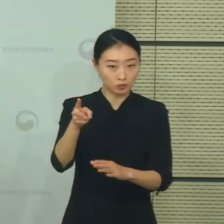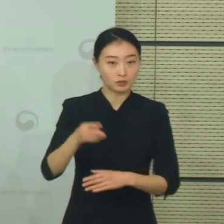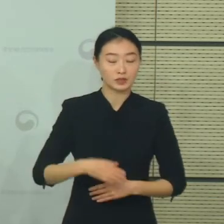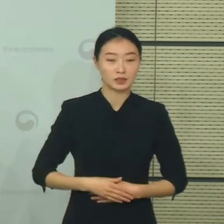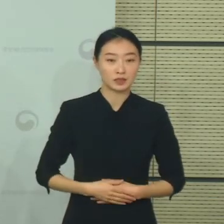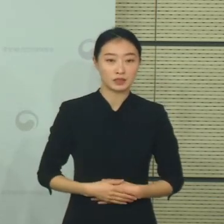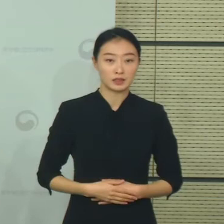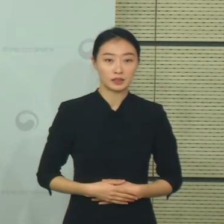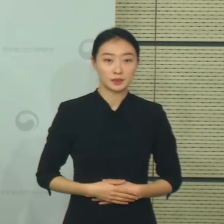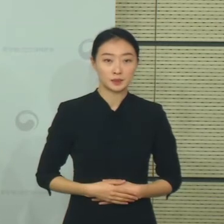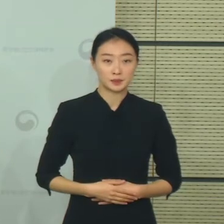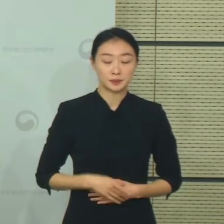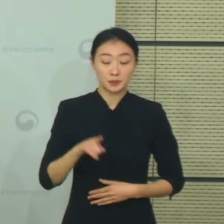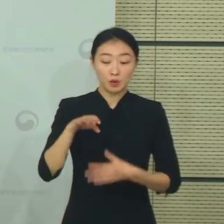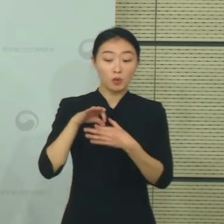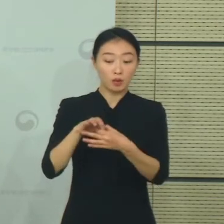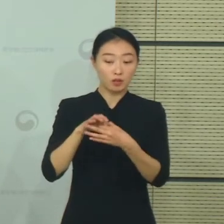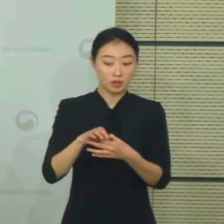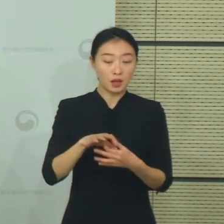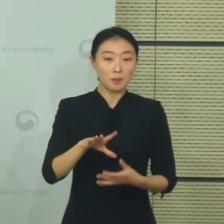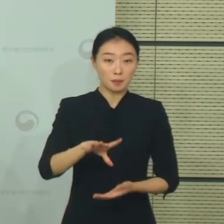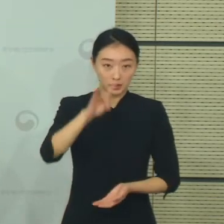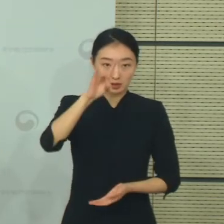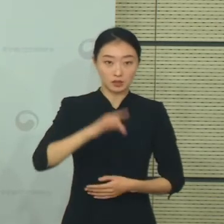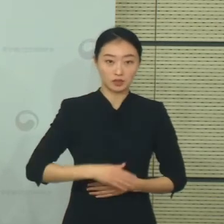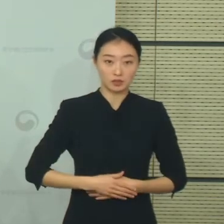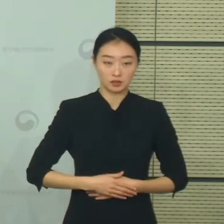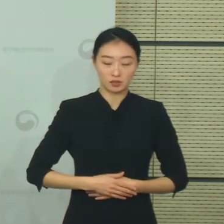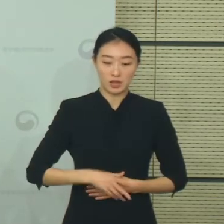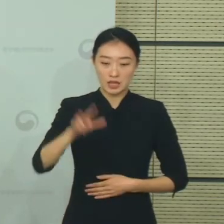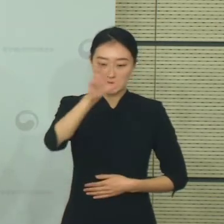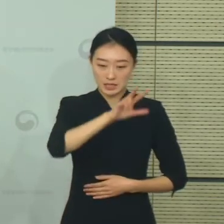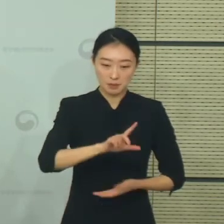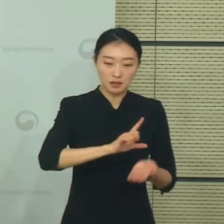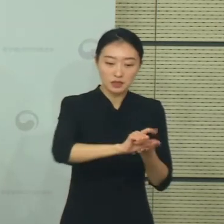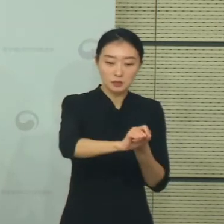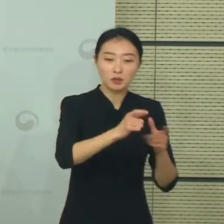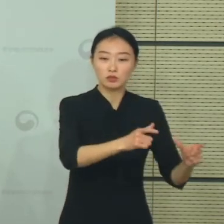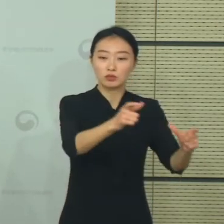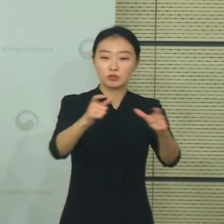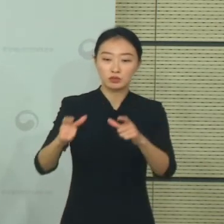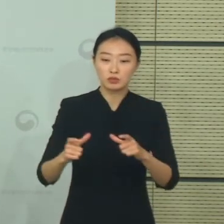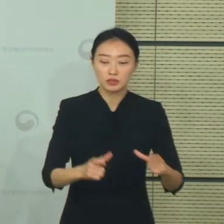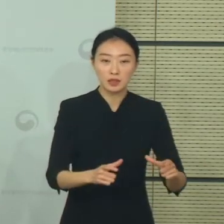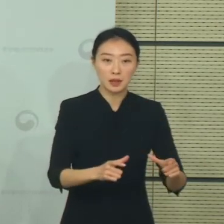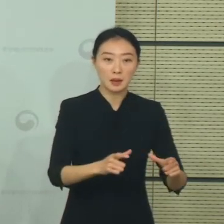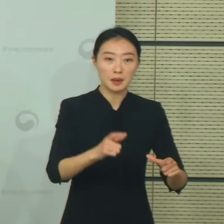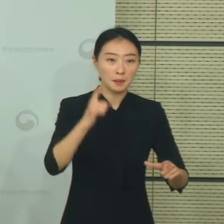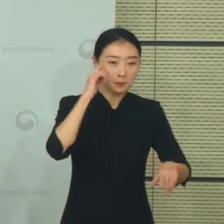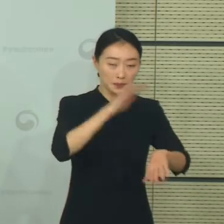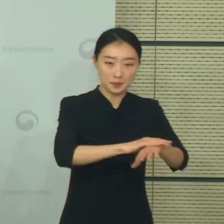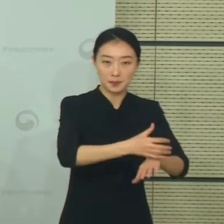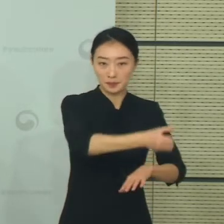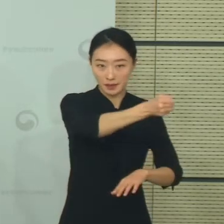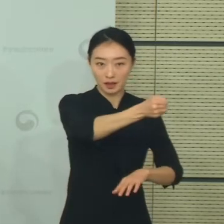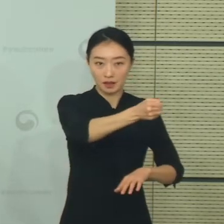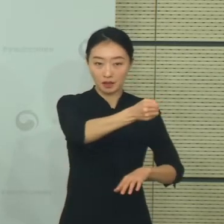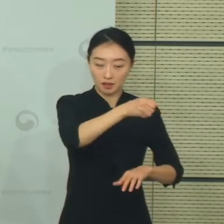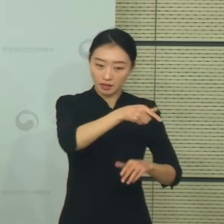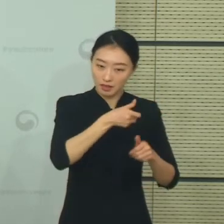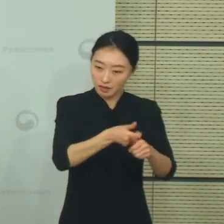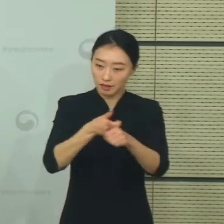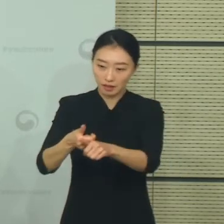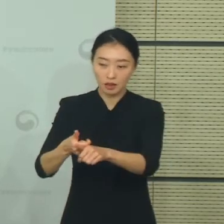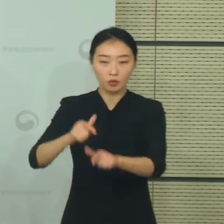부분과 관련되어서는 일단 지자체에서 지자체마다 조금 다를 것이라고 판단이 들고 또 예방 수칙을